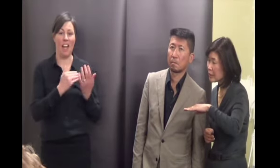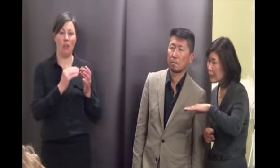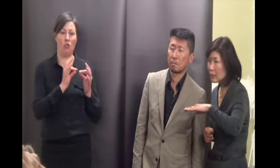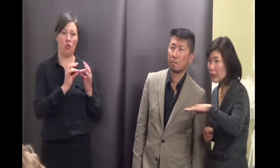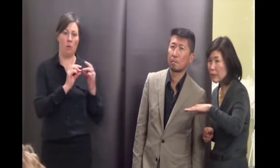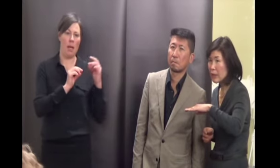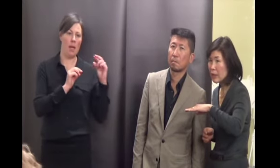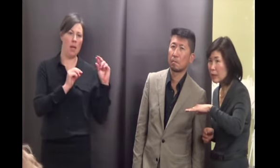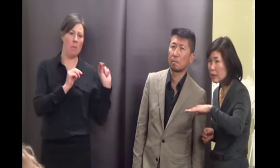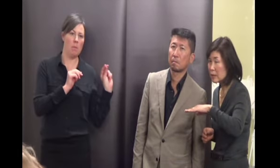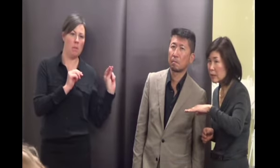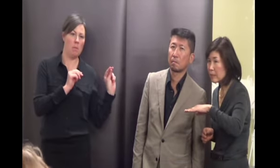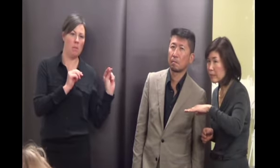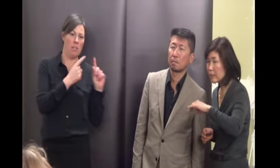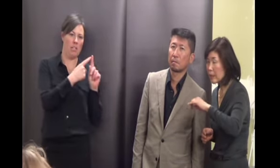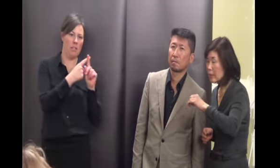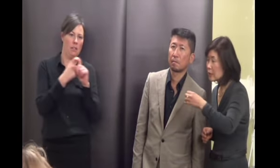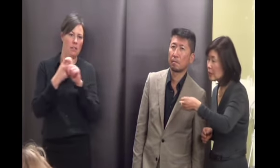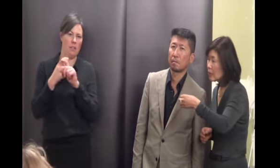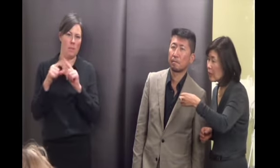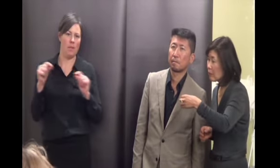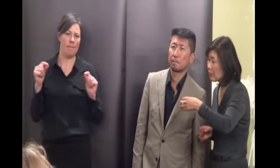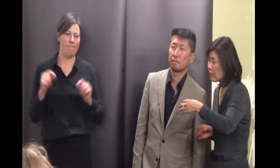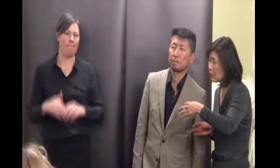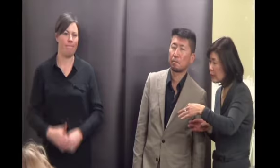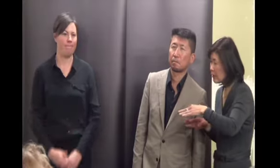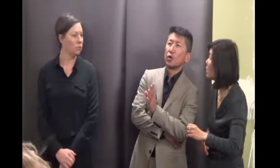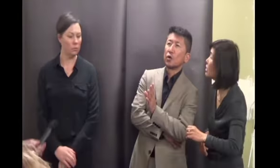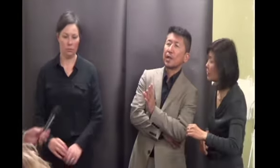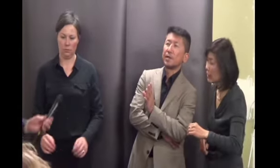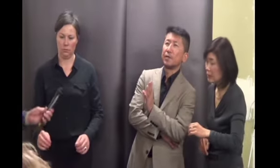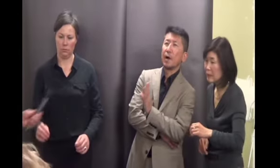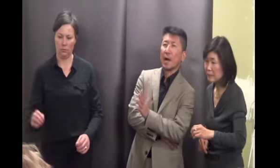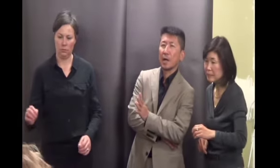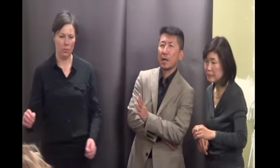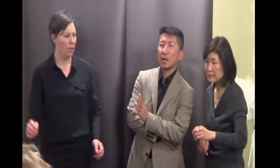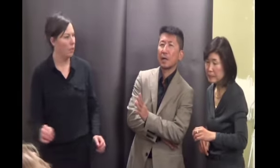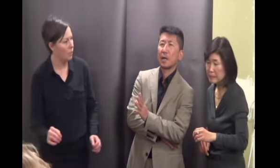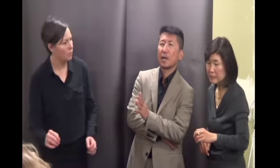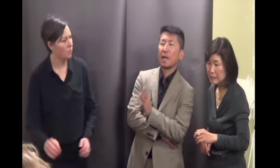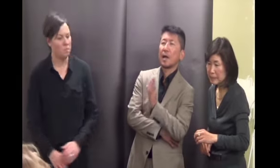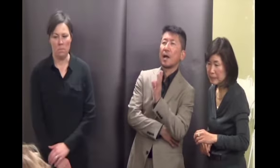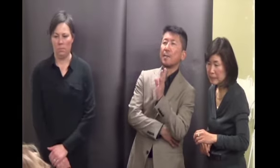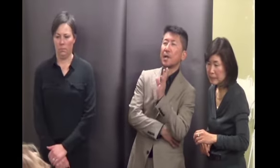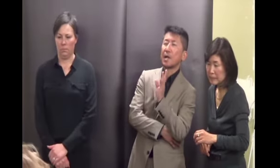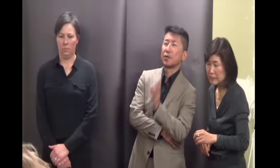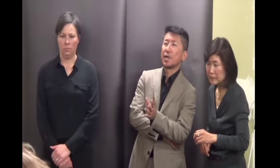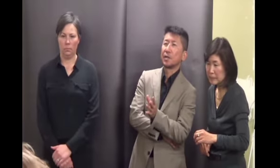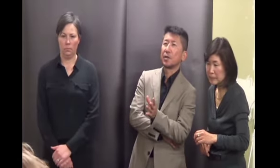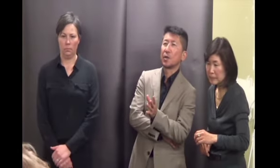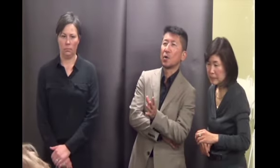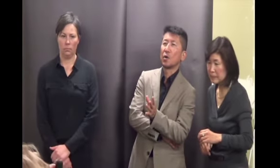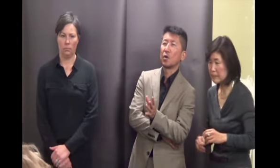How large is it? What is the size? 日本の展示はアメリ